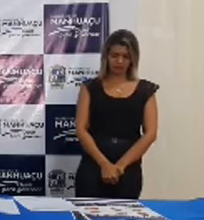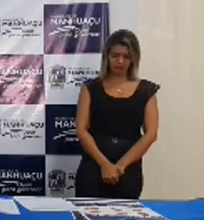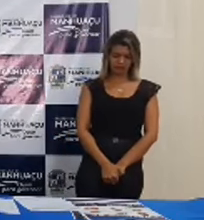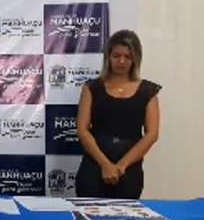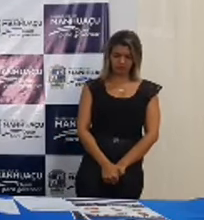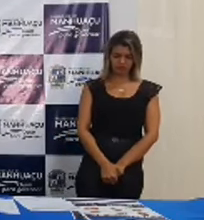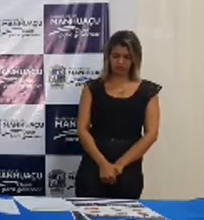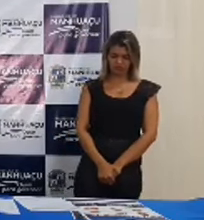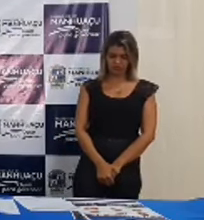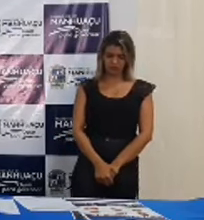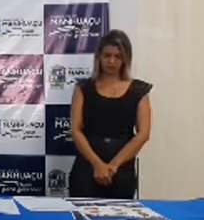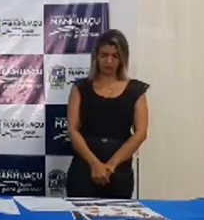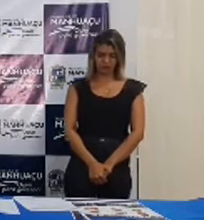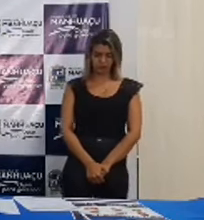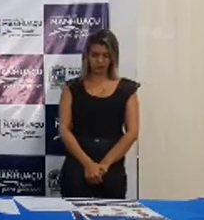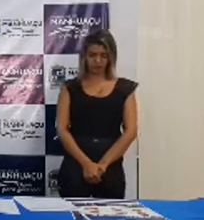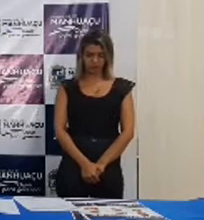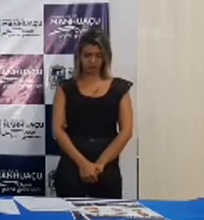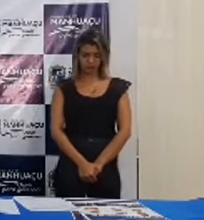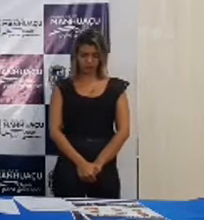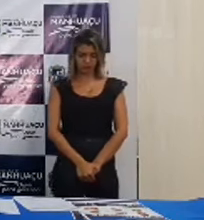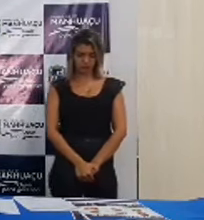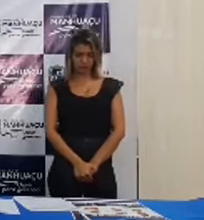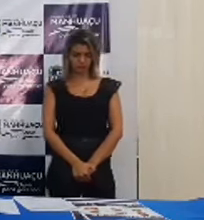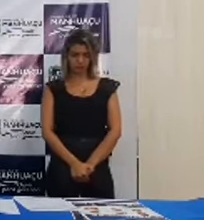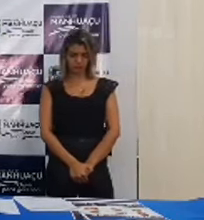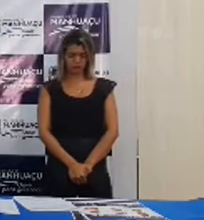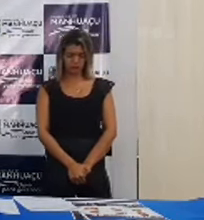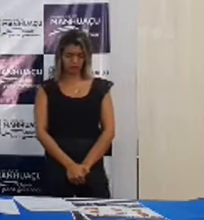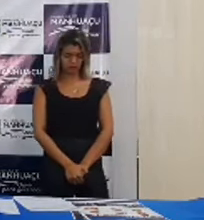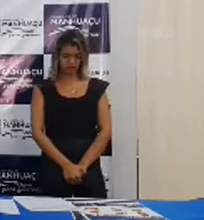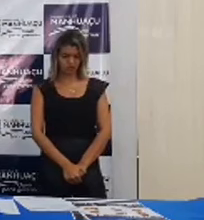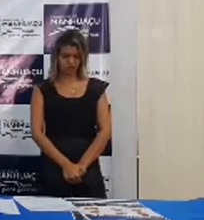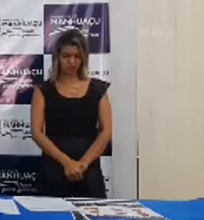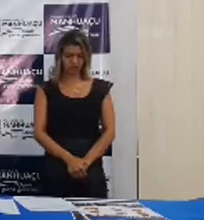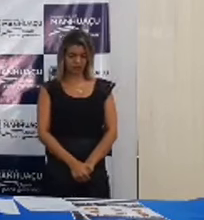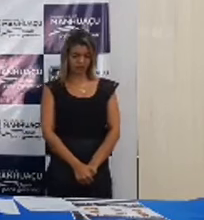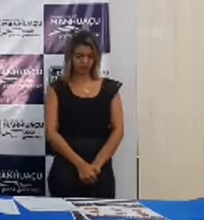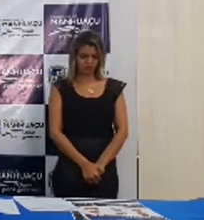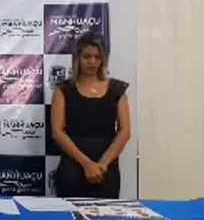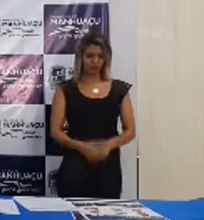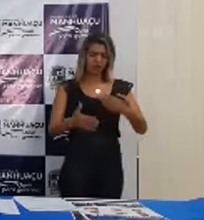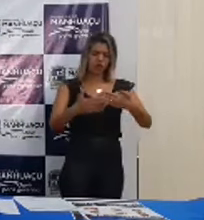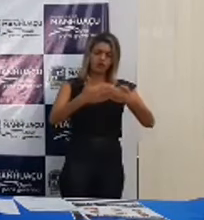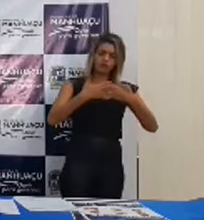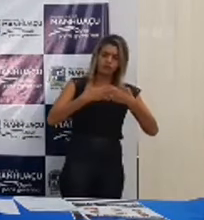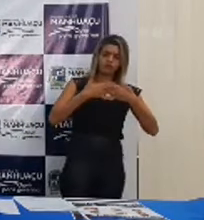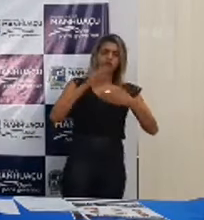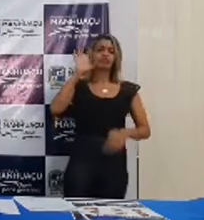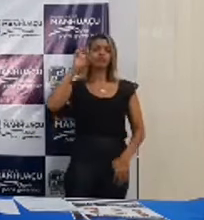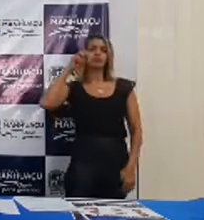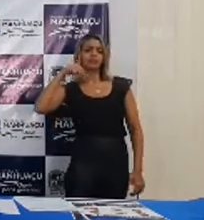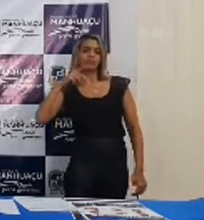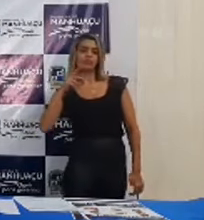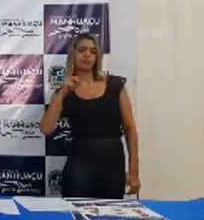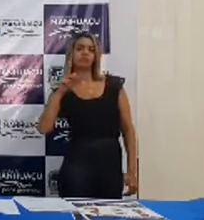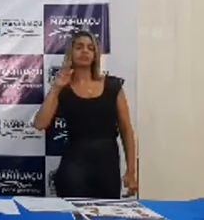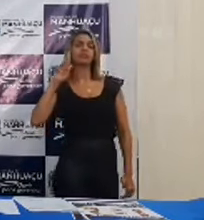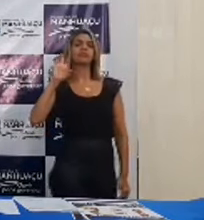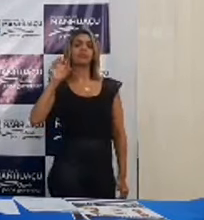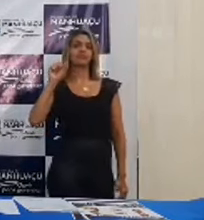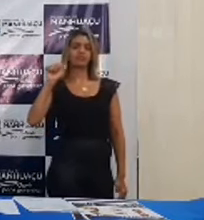30, 50, 100 abril, fechou ou novas empresas, eu teria que providenciar, porque a análise está sendo feita pelo volume de